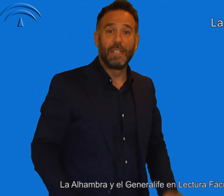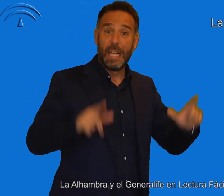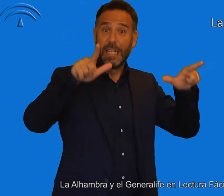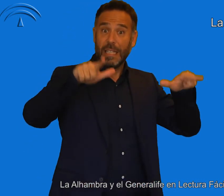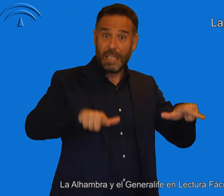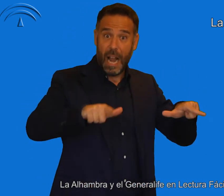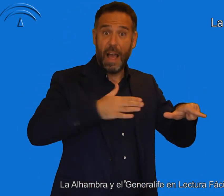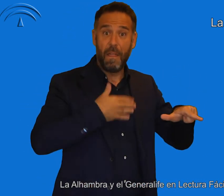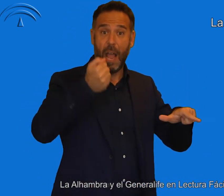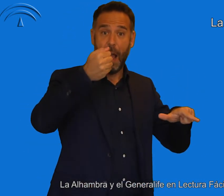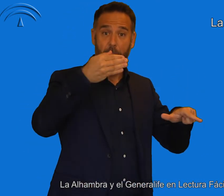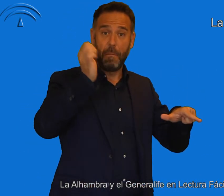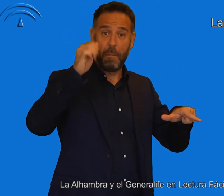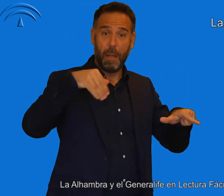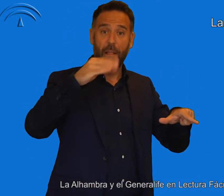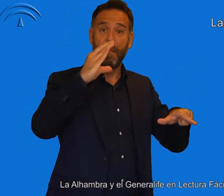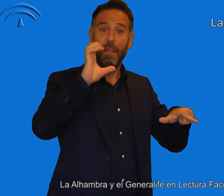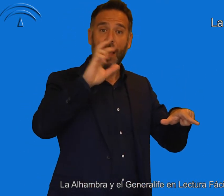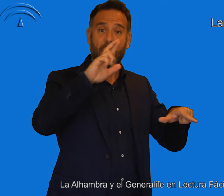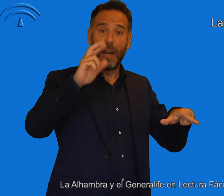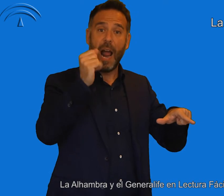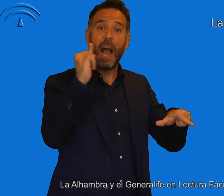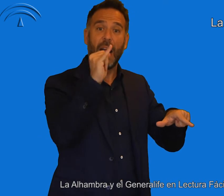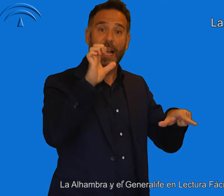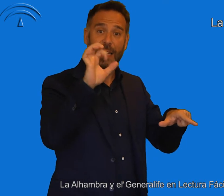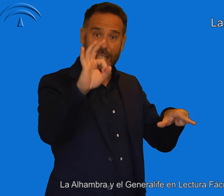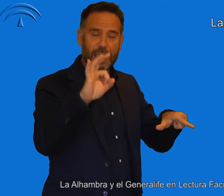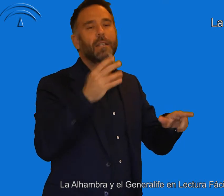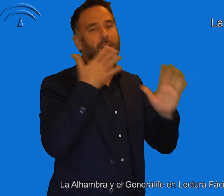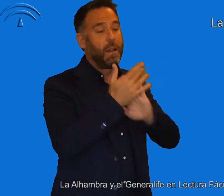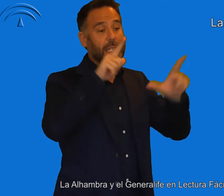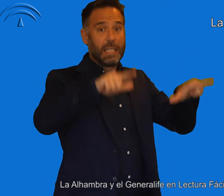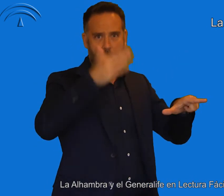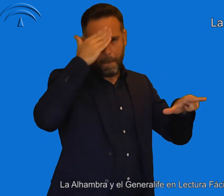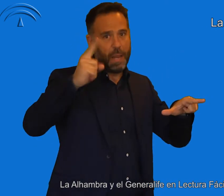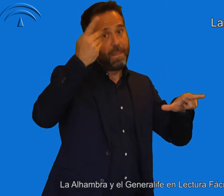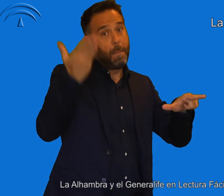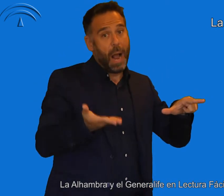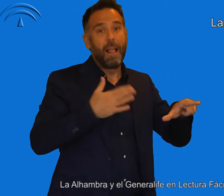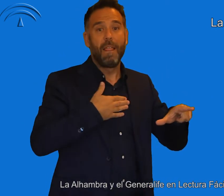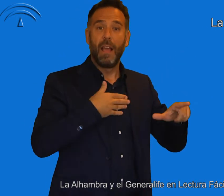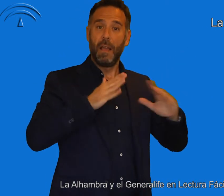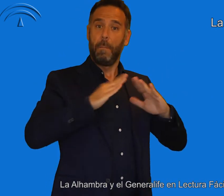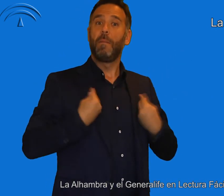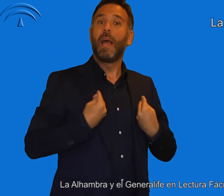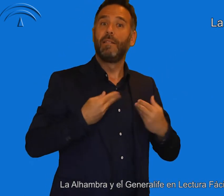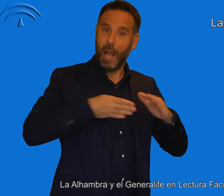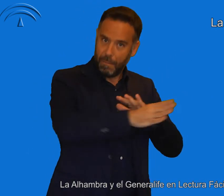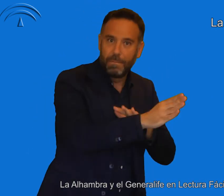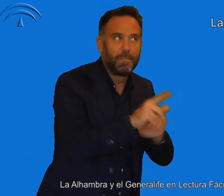La sala de los Abencerrajes es la sala principal de una vivienda.